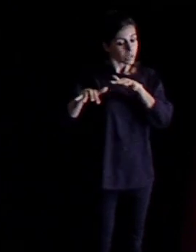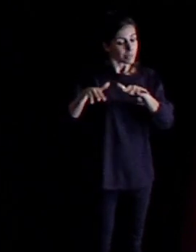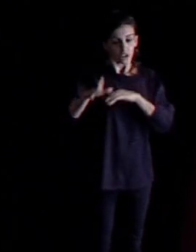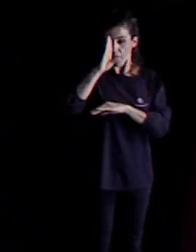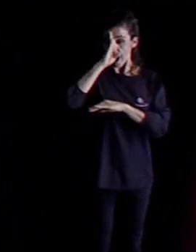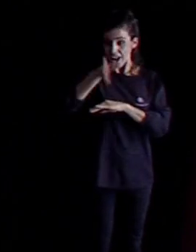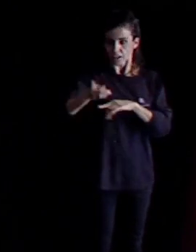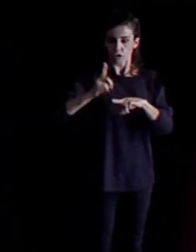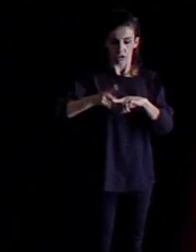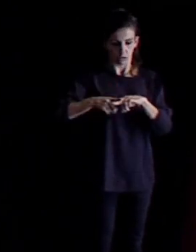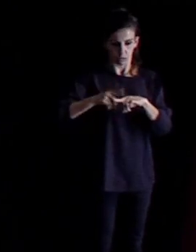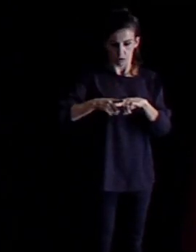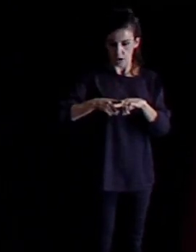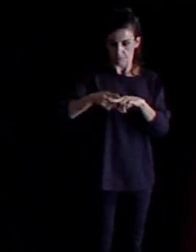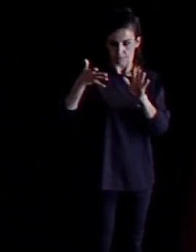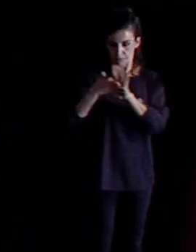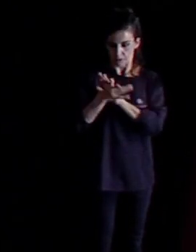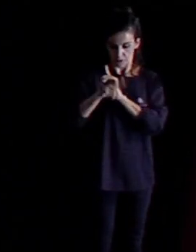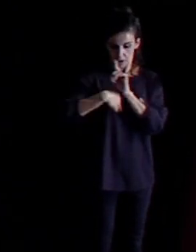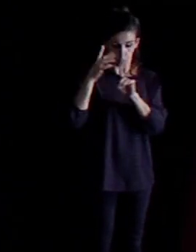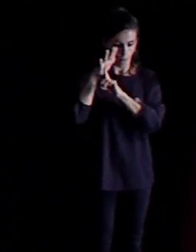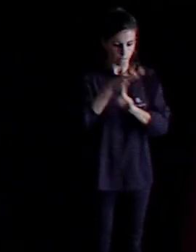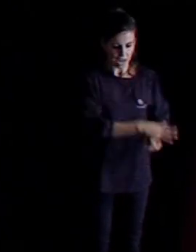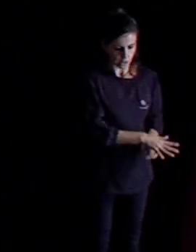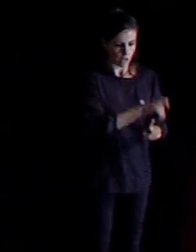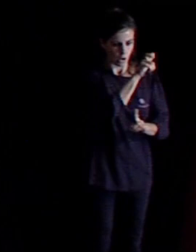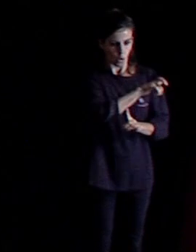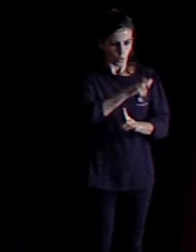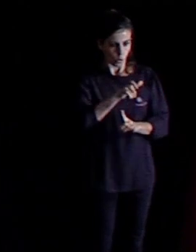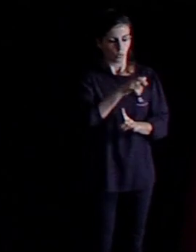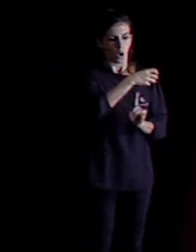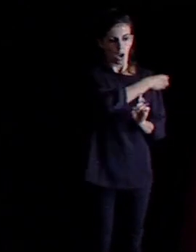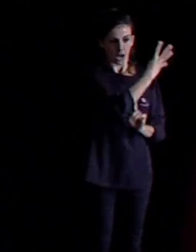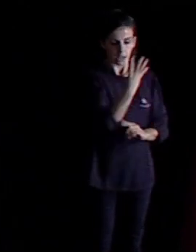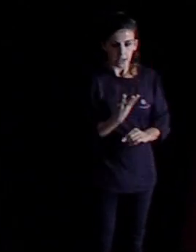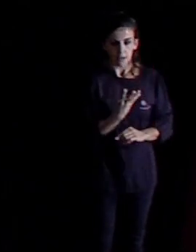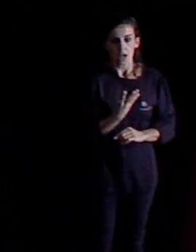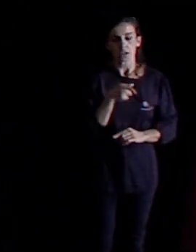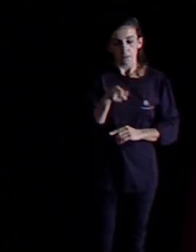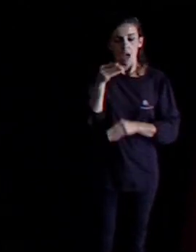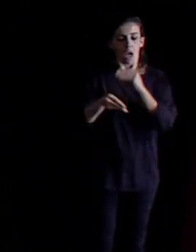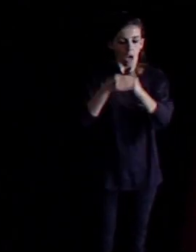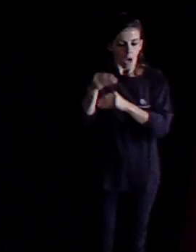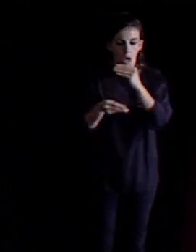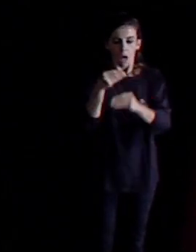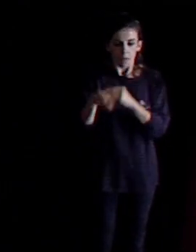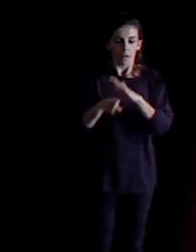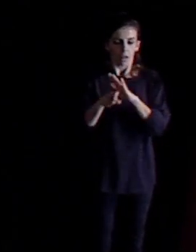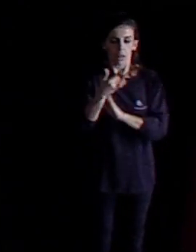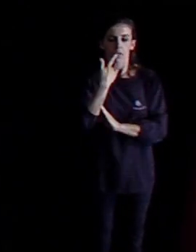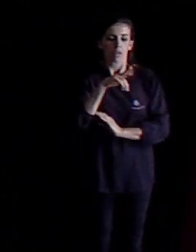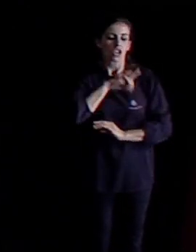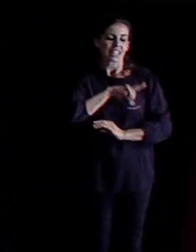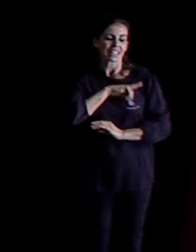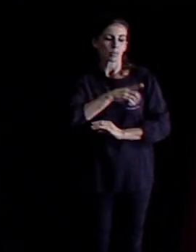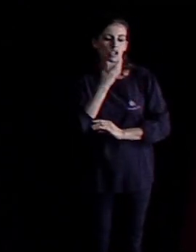heterosexualidad lleva a la marginación de personas LGBT, ¿sí? perpetuando que los sentimientos no heterosexuales,